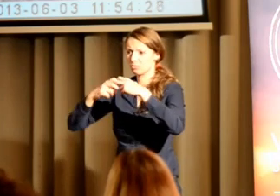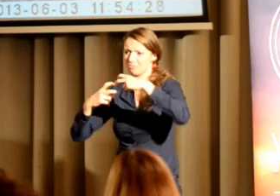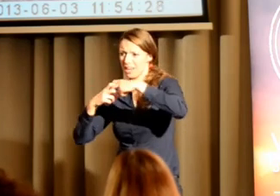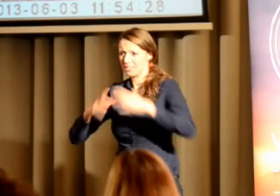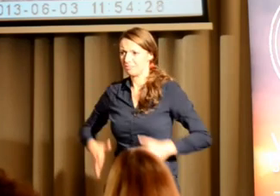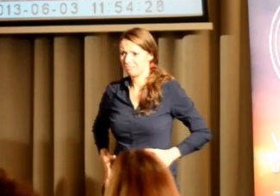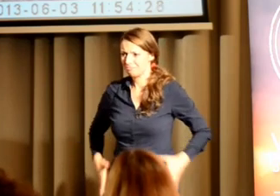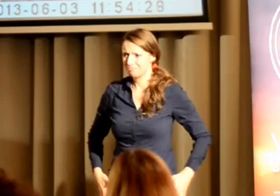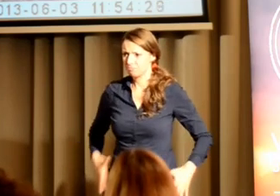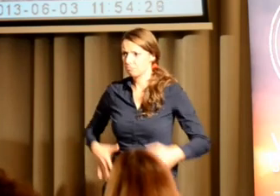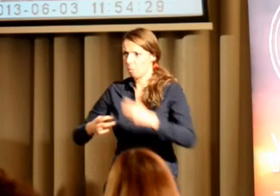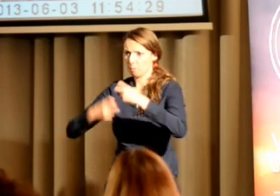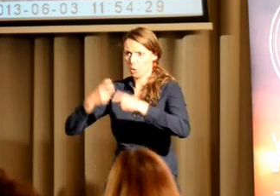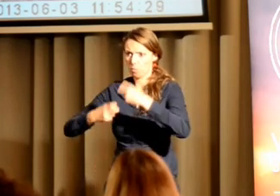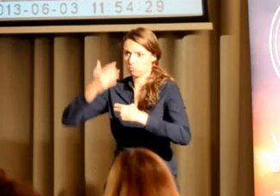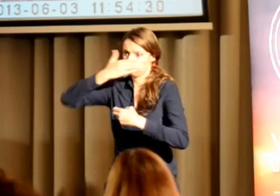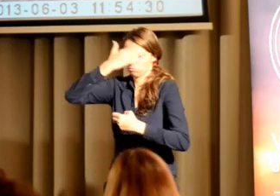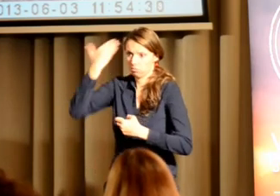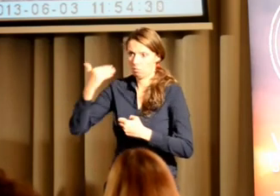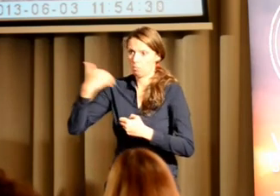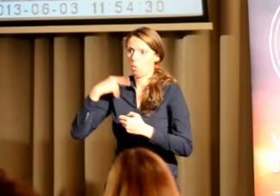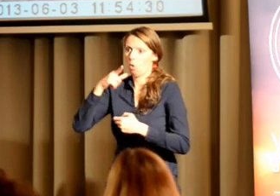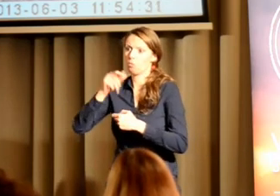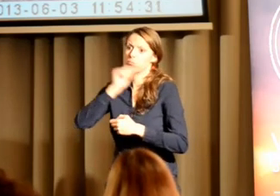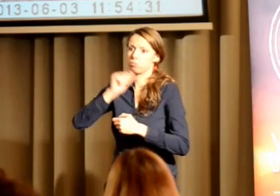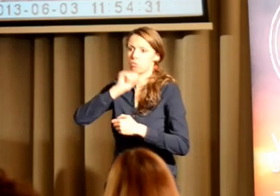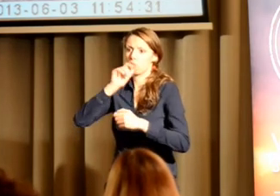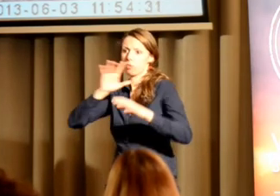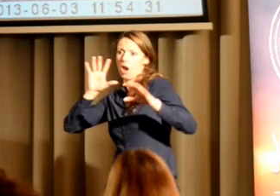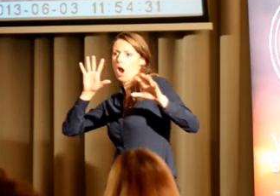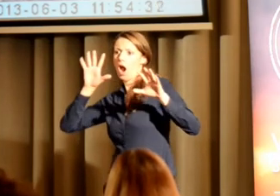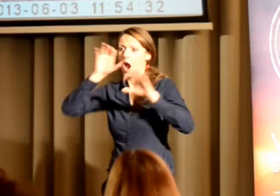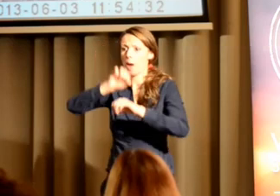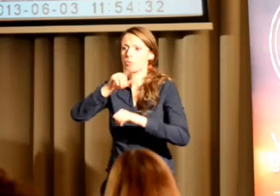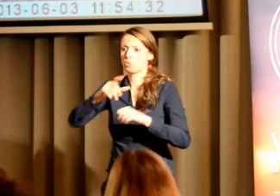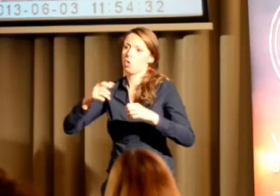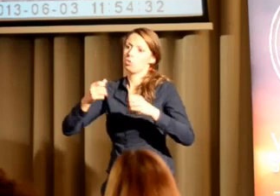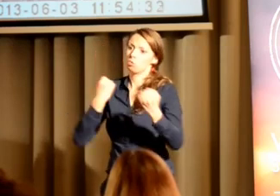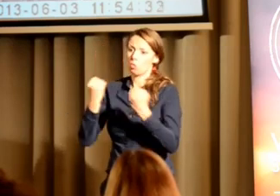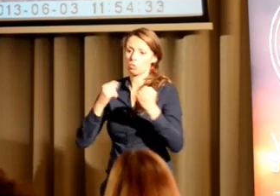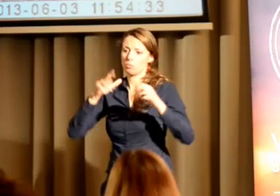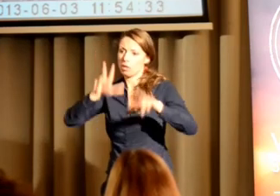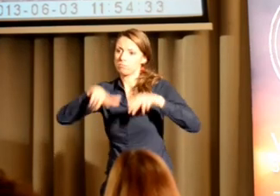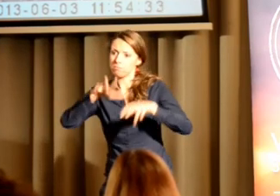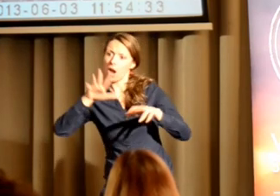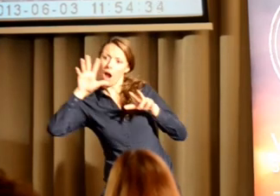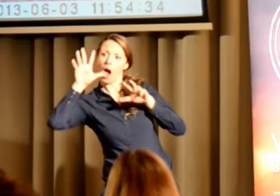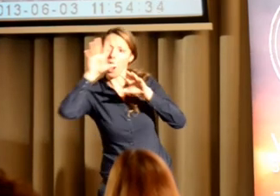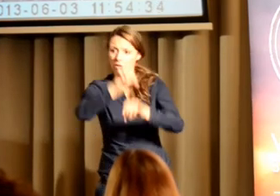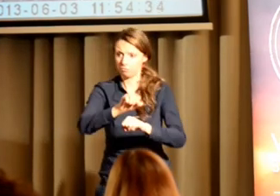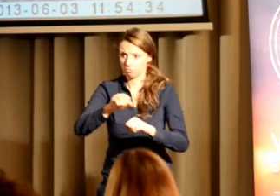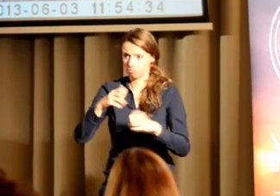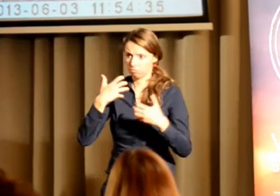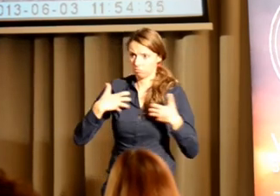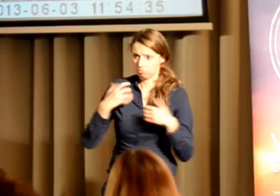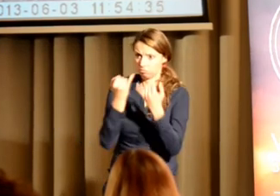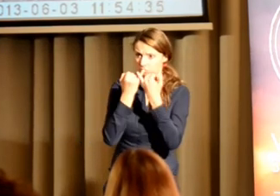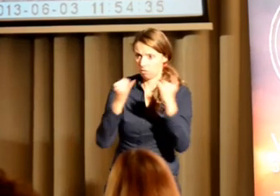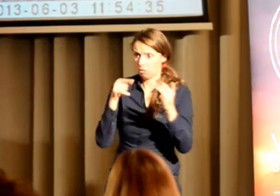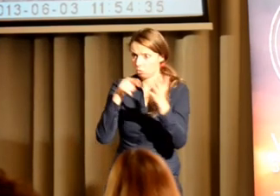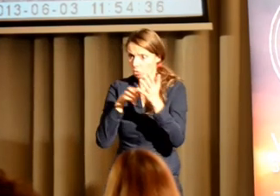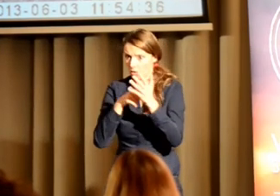nam ocenić, czy po prostu został zraniony podczas polowania, bo polowanie to ciężka praca i bardzo niebezpieczna, czy po